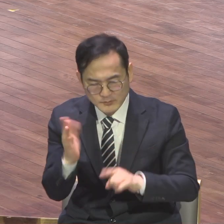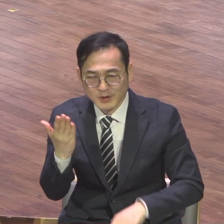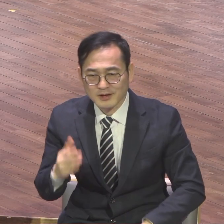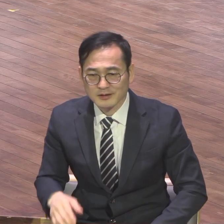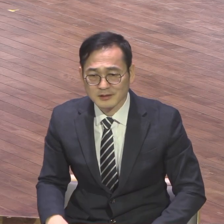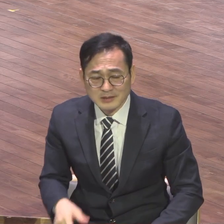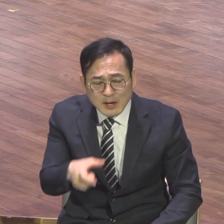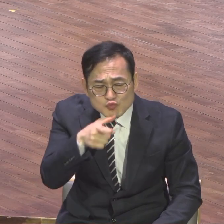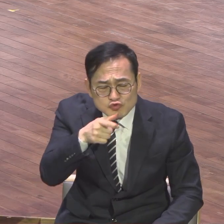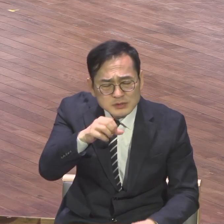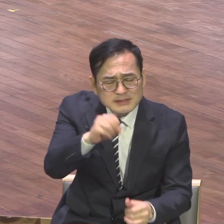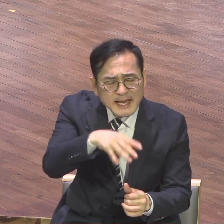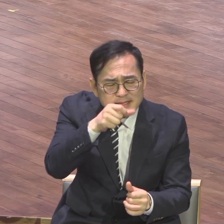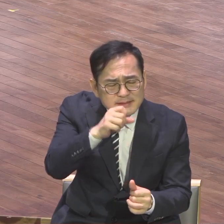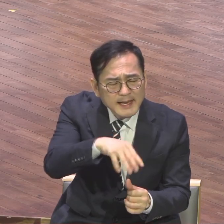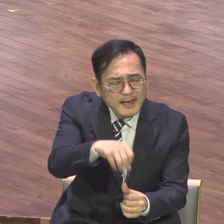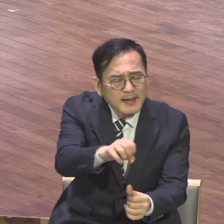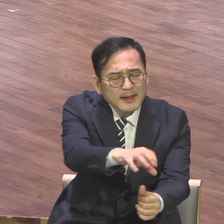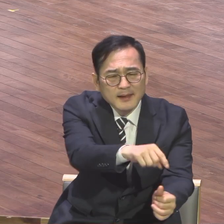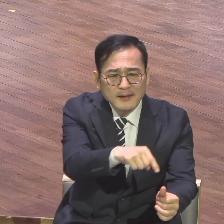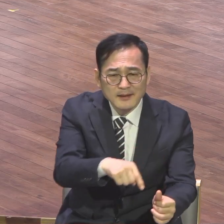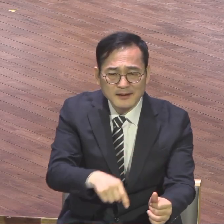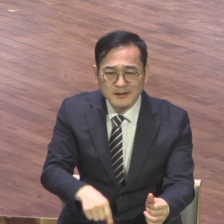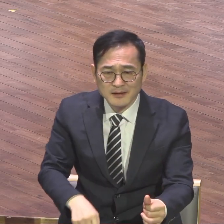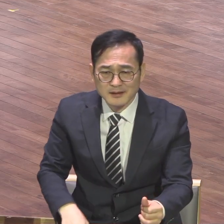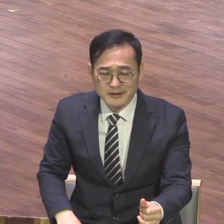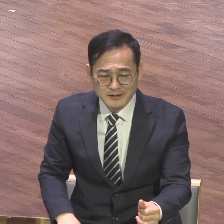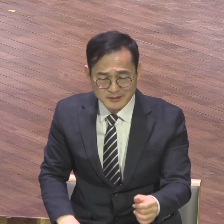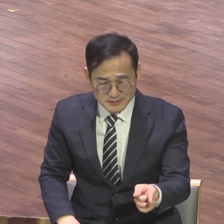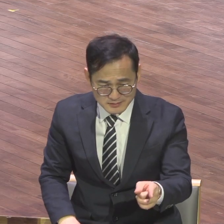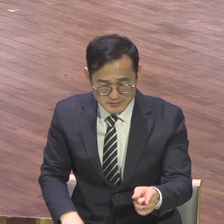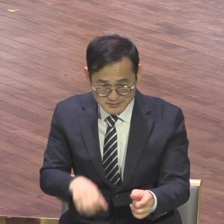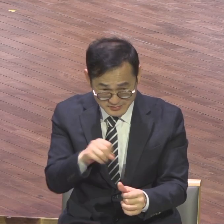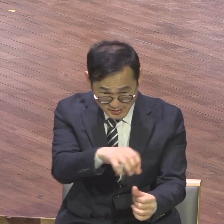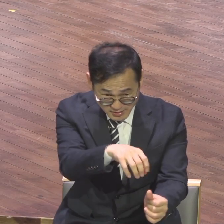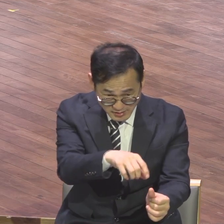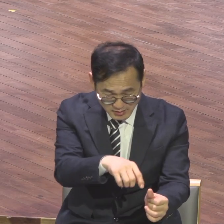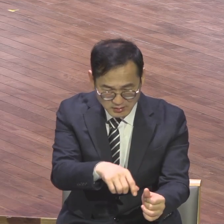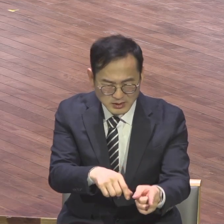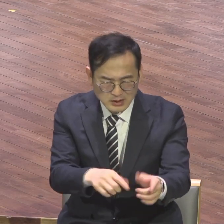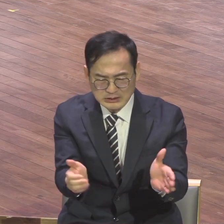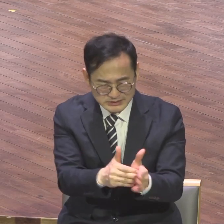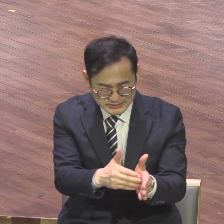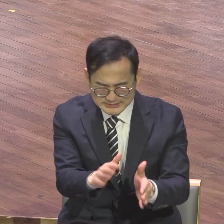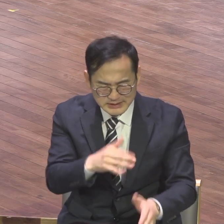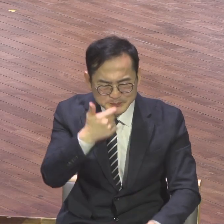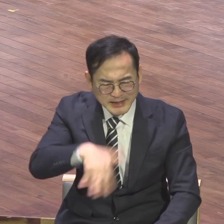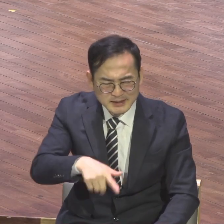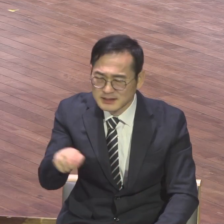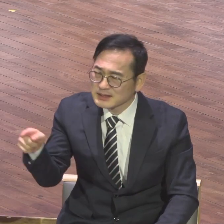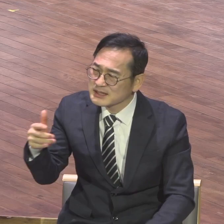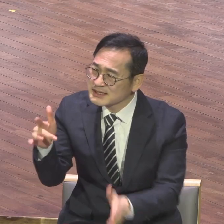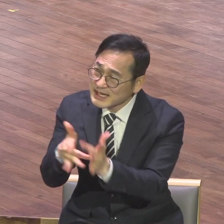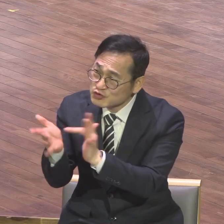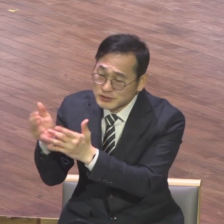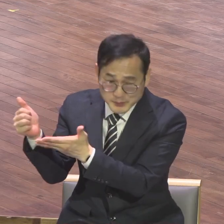세례를 베풀었지만은 너희는 앞으로 오실 예수 그리스도를 통해서 성령으로 세례를 받게 될